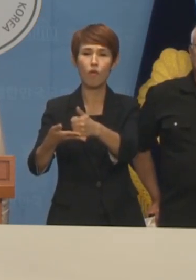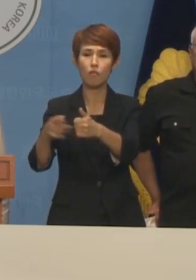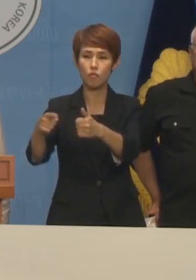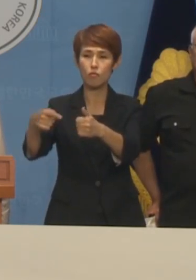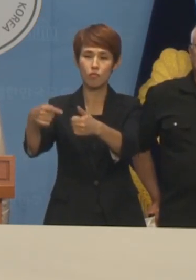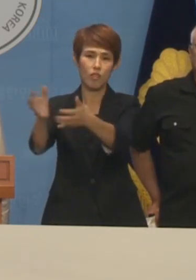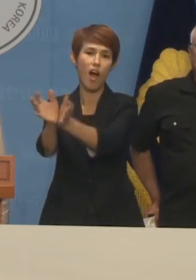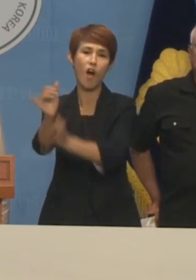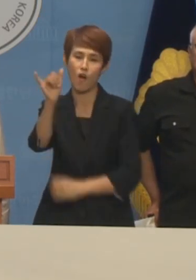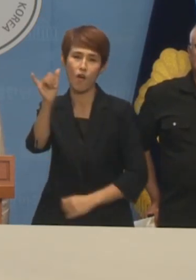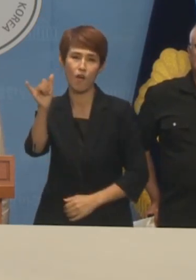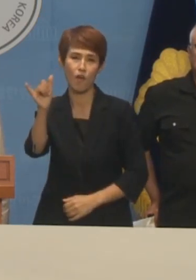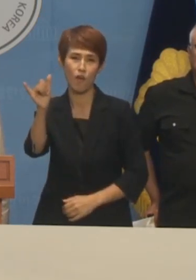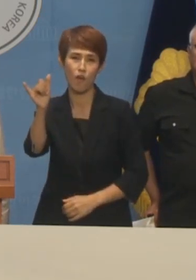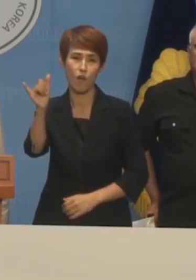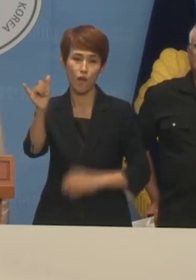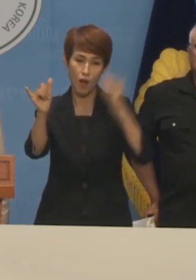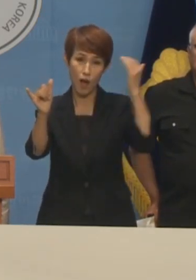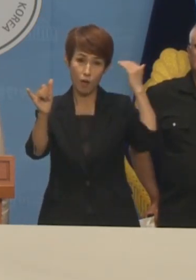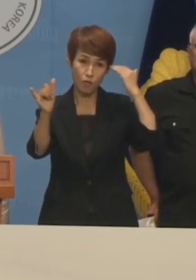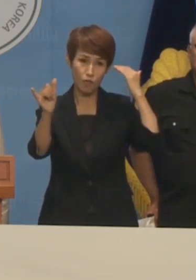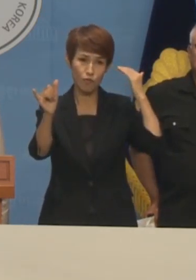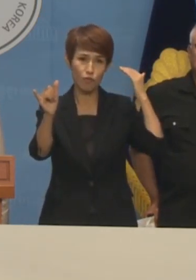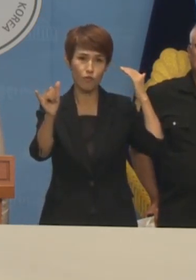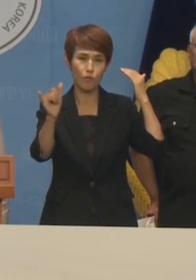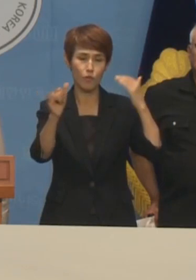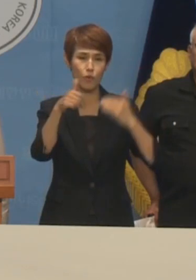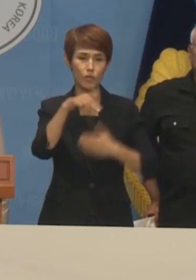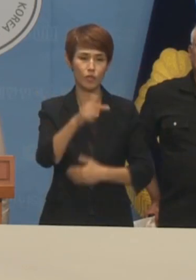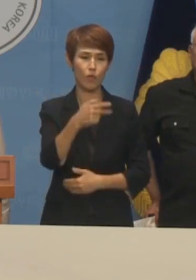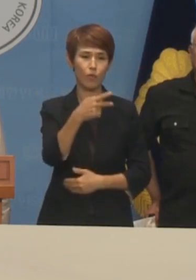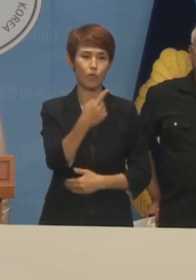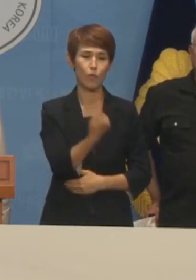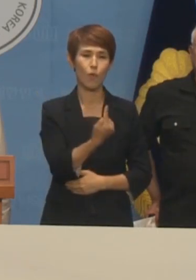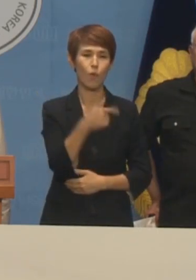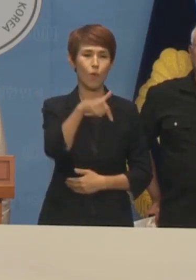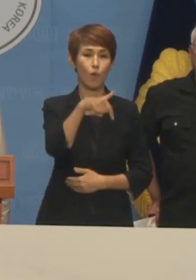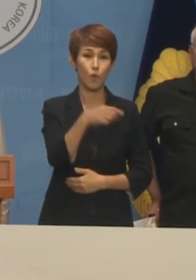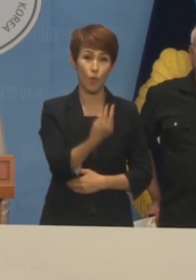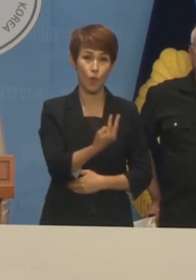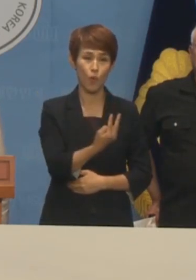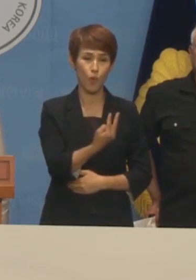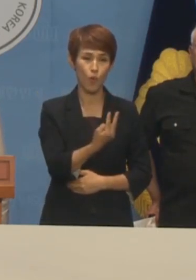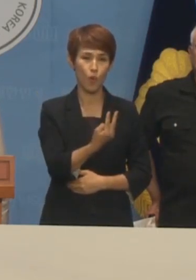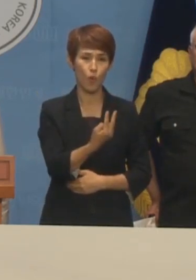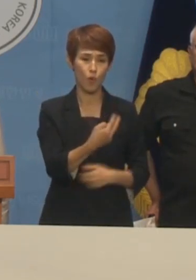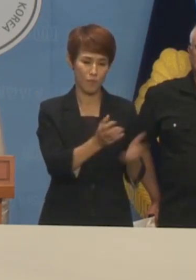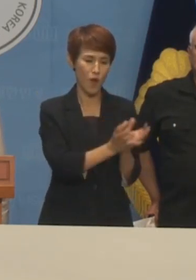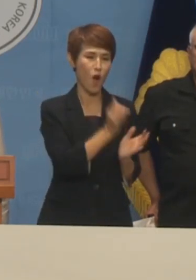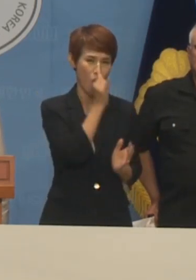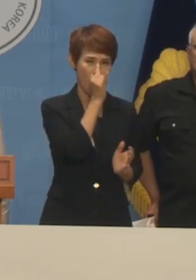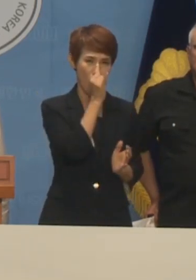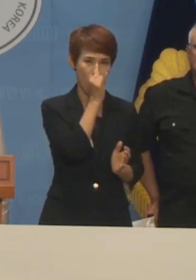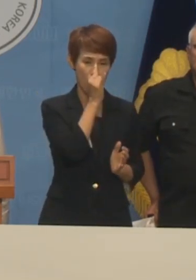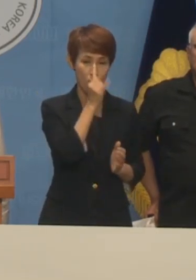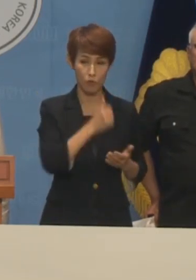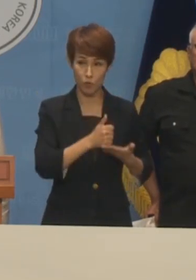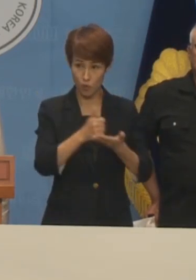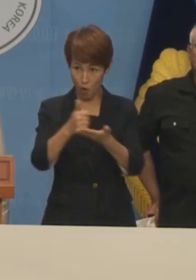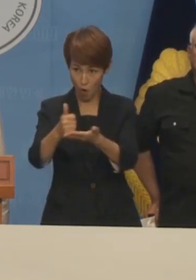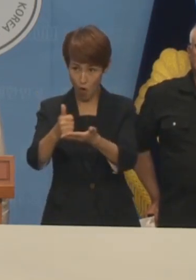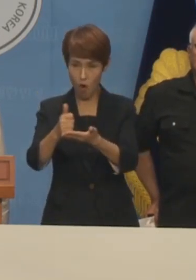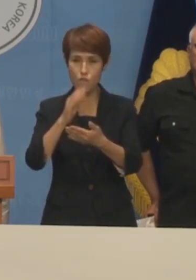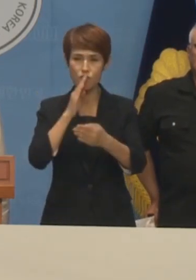우리 한국에는 천도교 동민회가 있기 때문에 초청장을 보내면 우리가